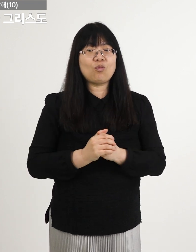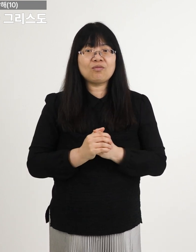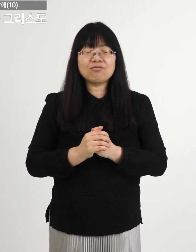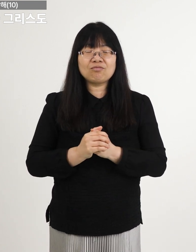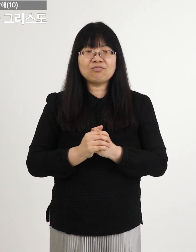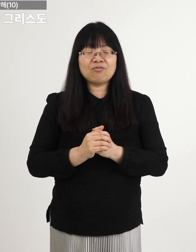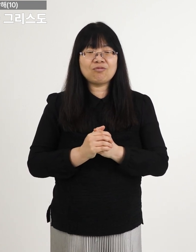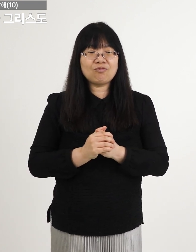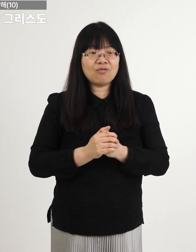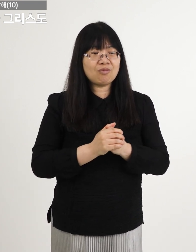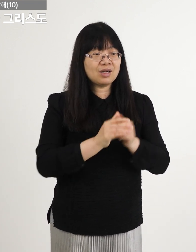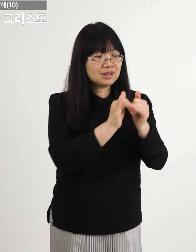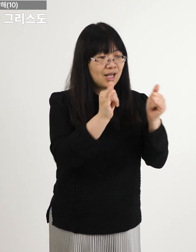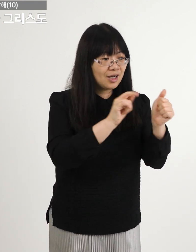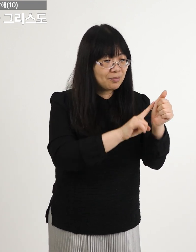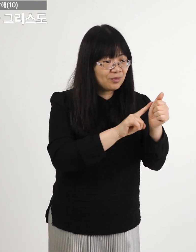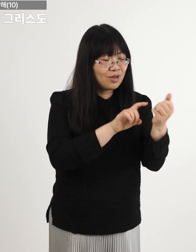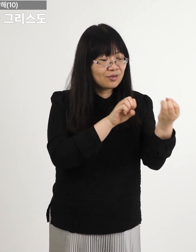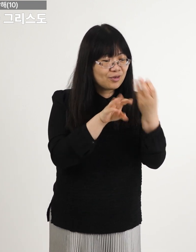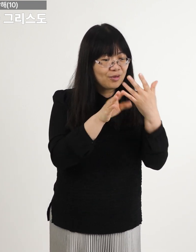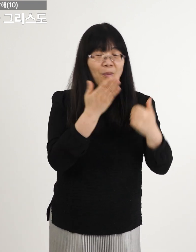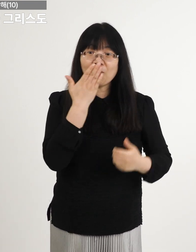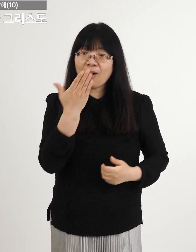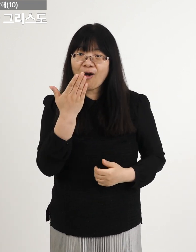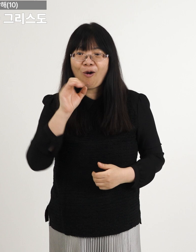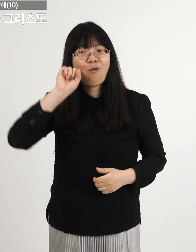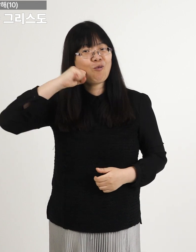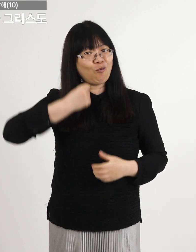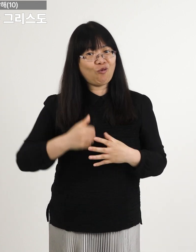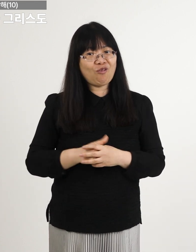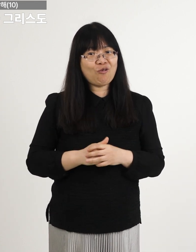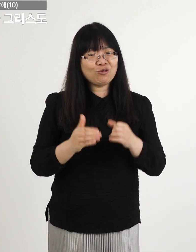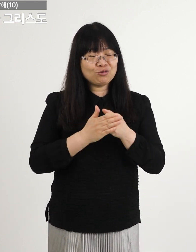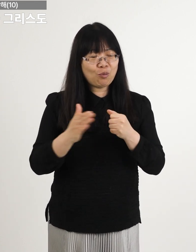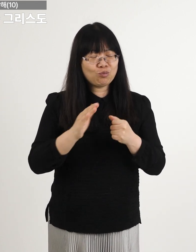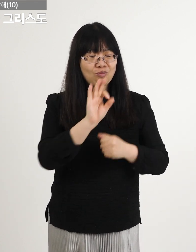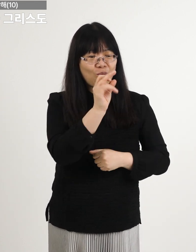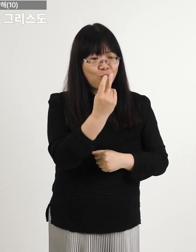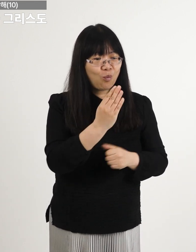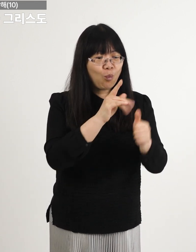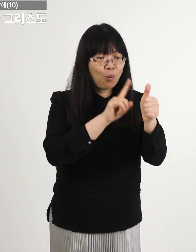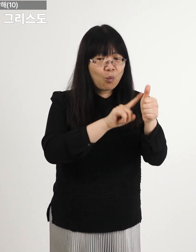어떻게 대답을 꺼내놓을 수 있겠습니까? 그러니까 욥이